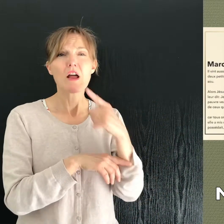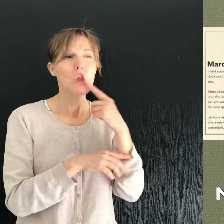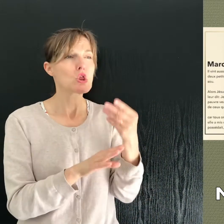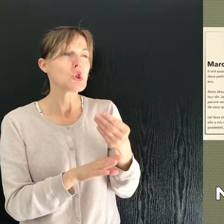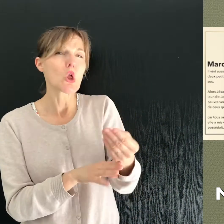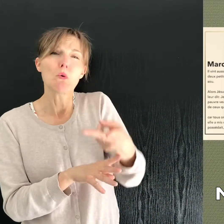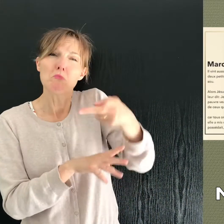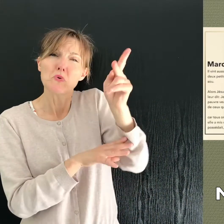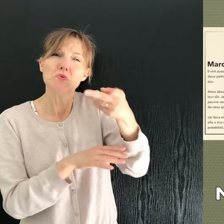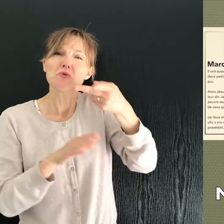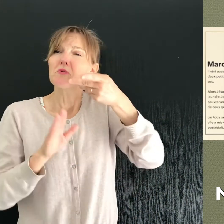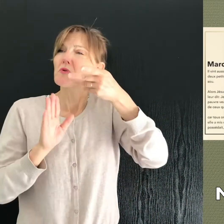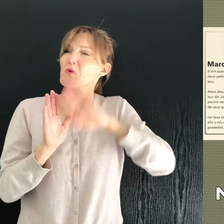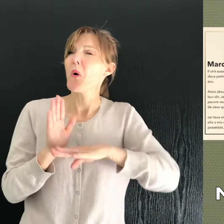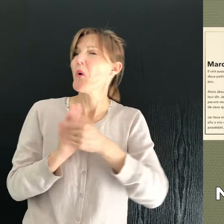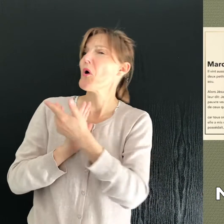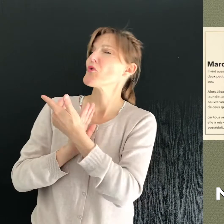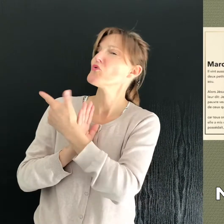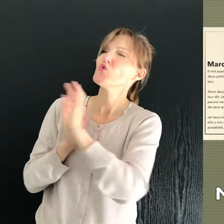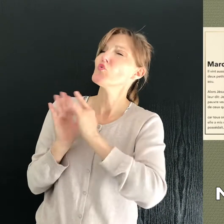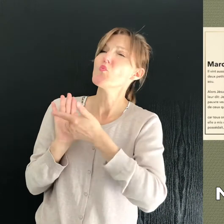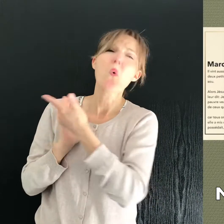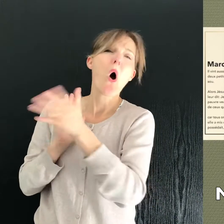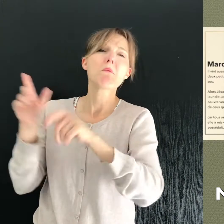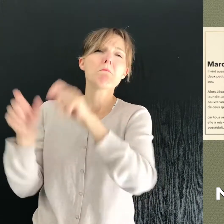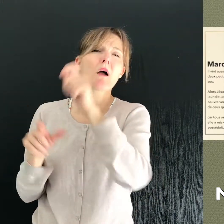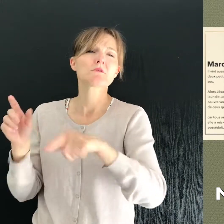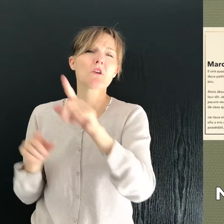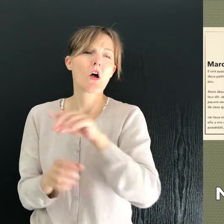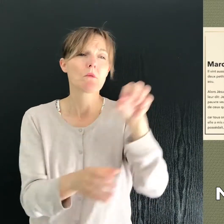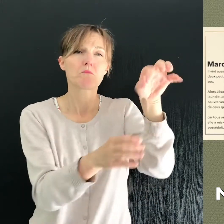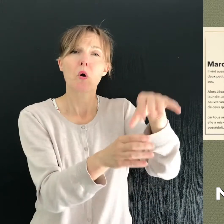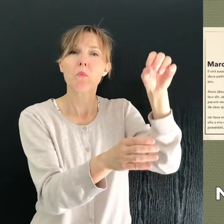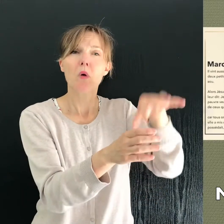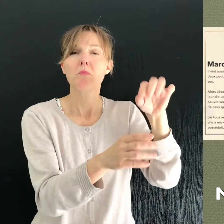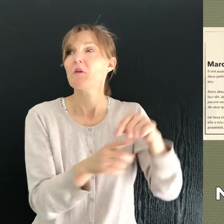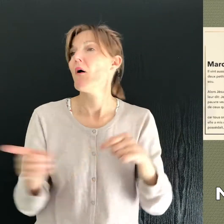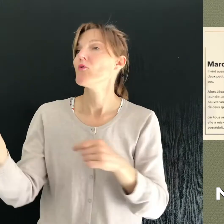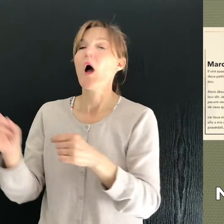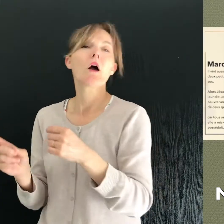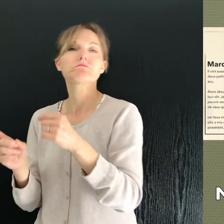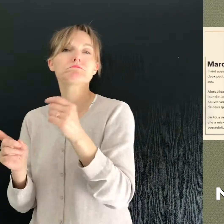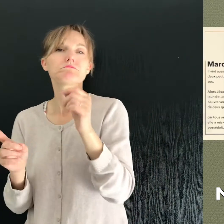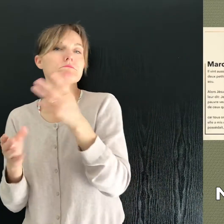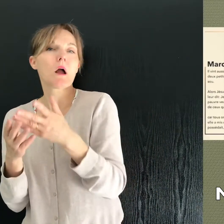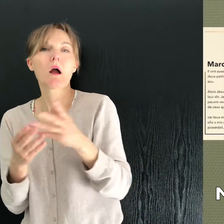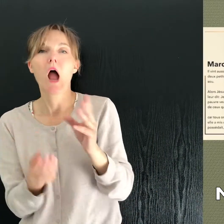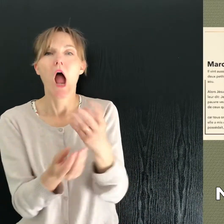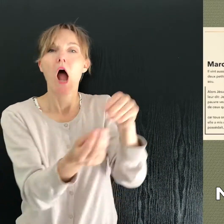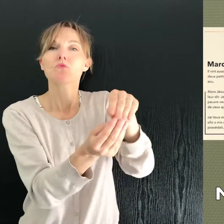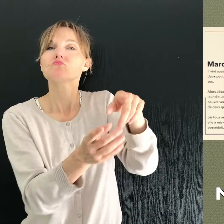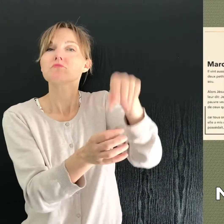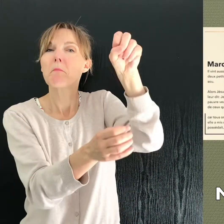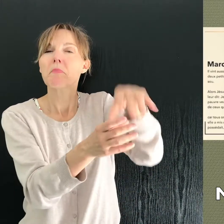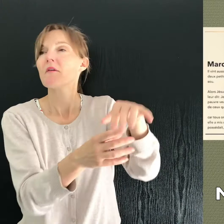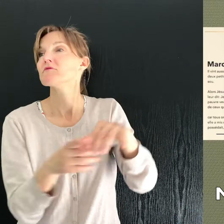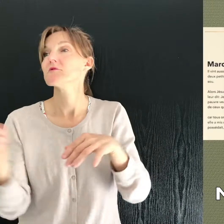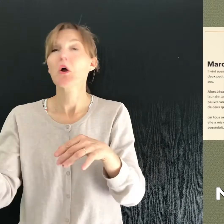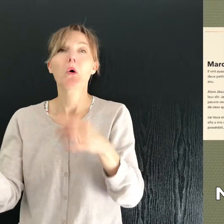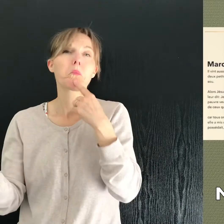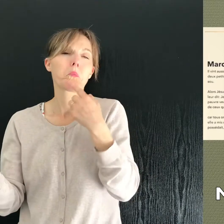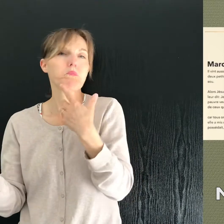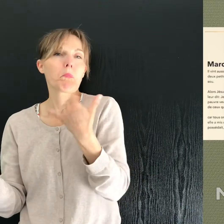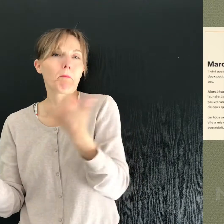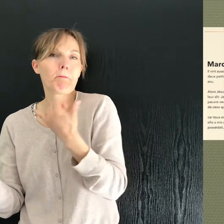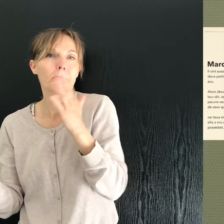plus qu'aucun de ceux qui ont mis dans le tronc. Tous ont mis de leur superflu, mais elle a mis de son nécessaire. Tout ce